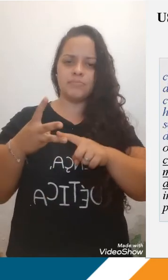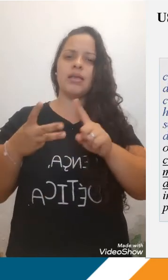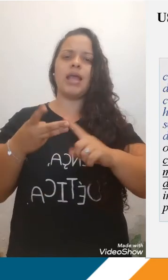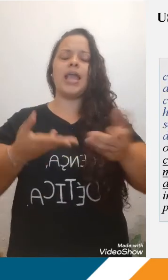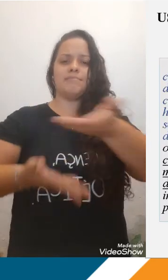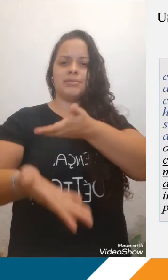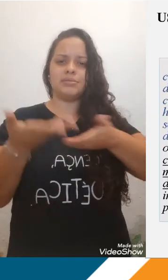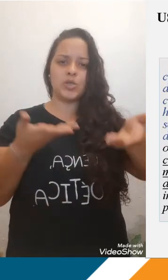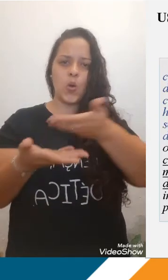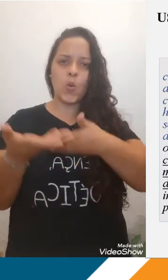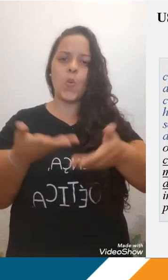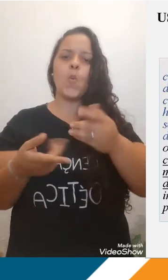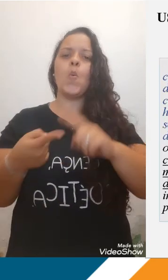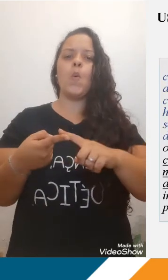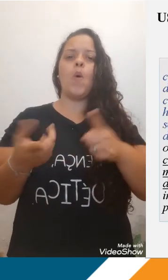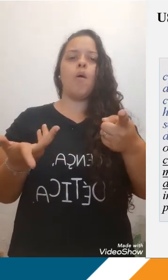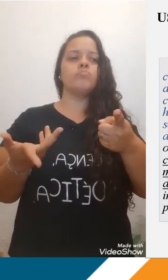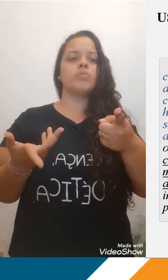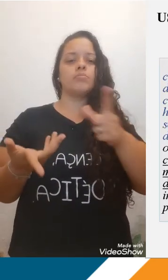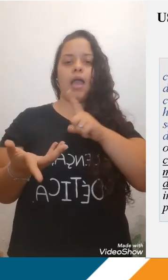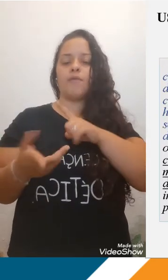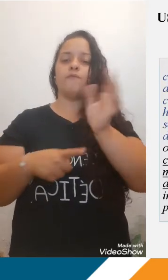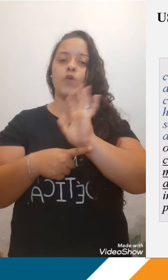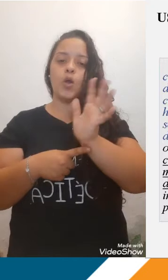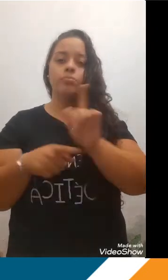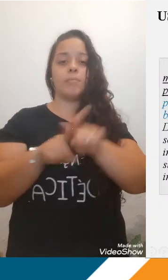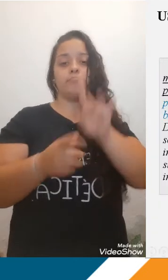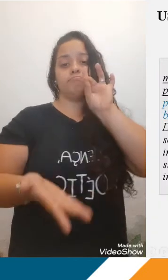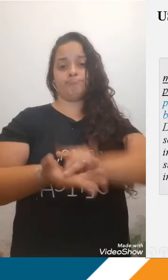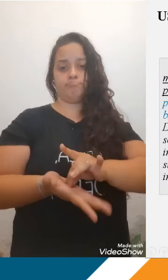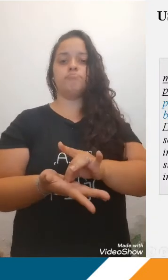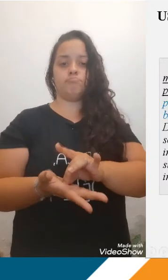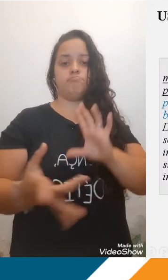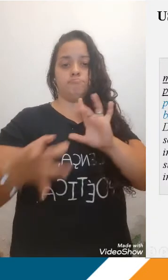de similaridade entre essa obra ficcional e o contexto da vida real.